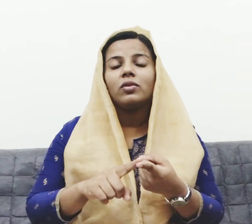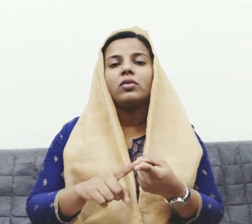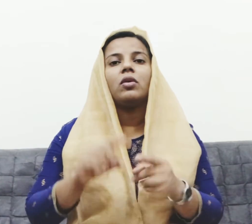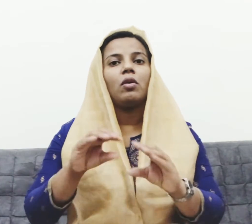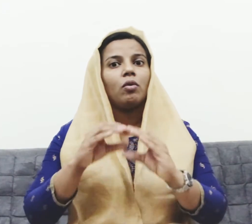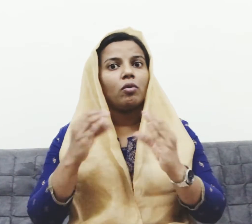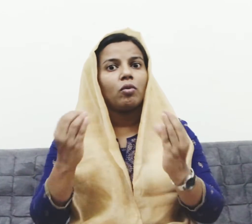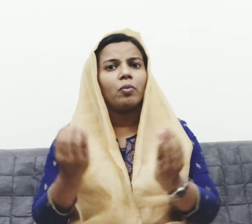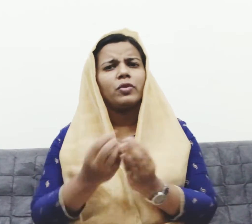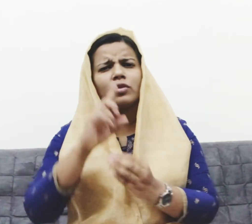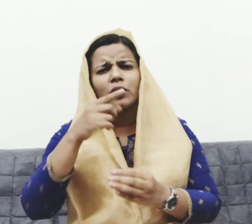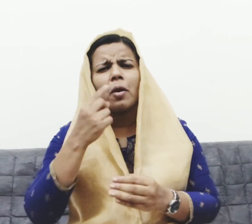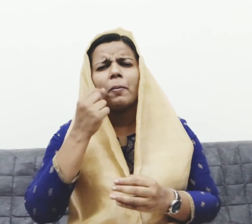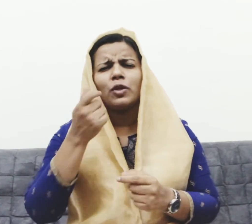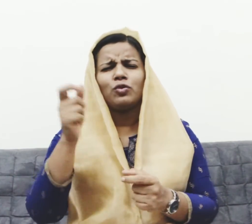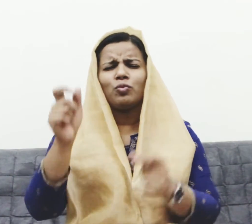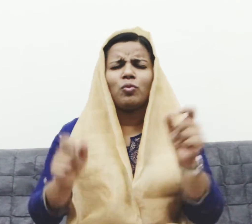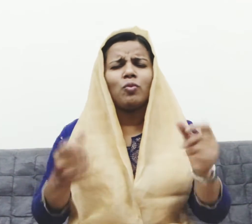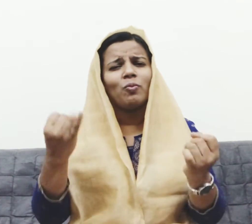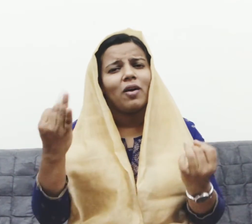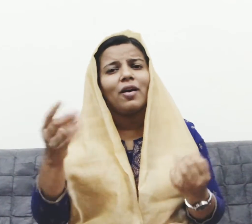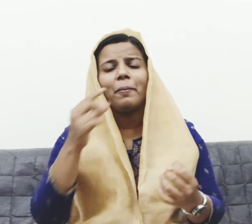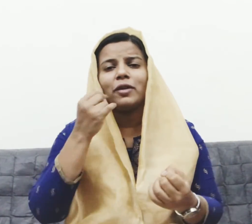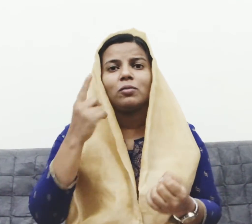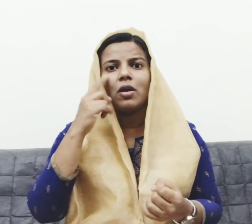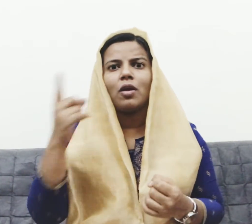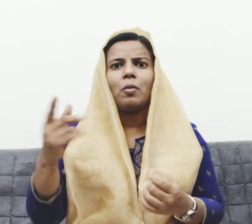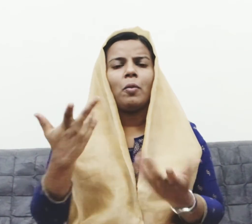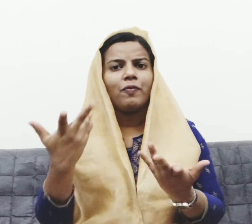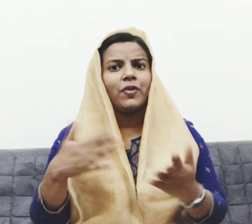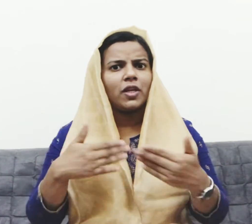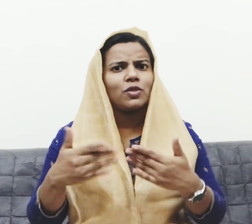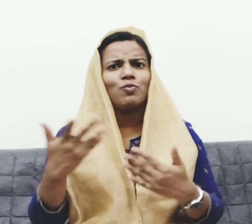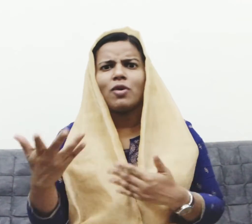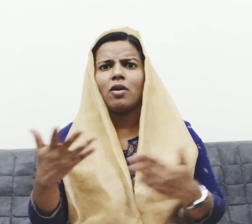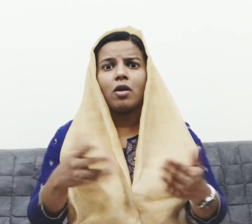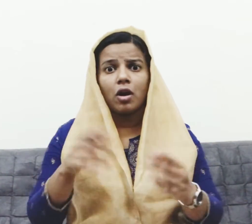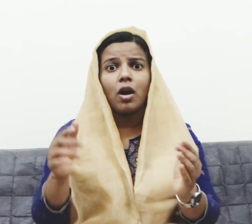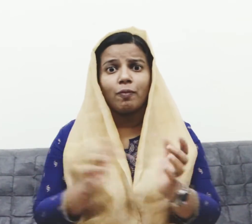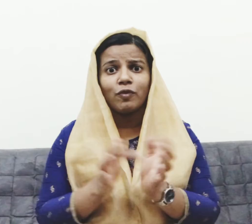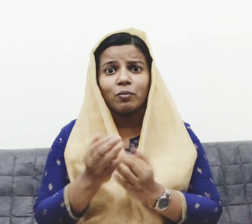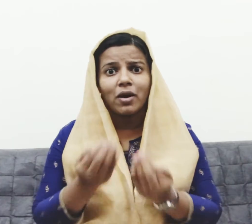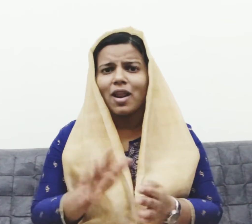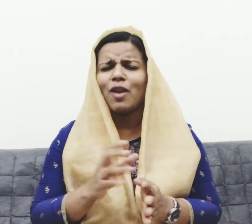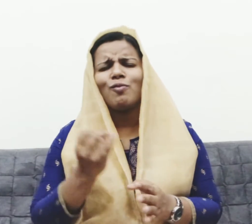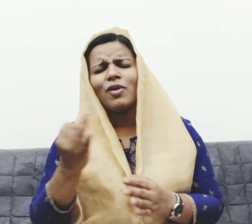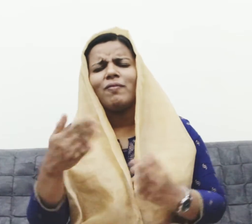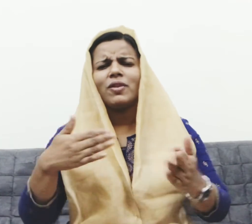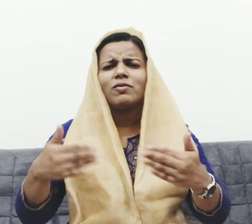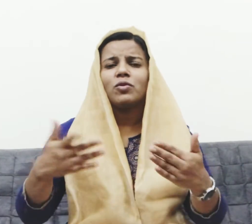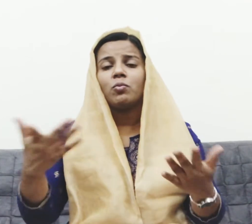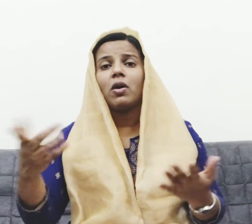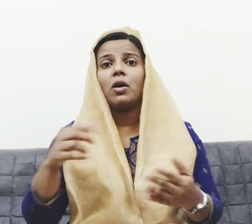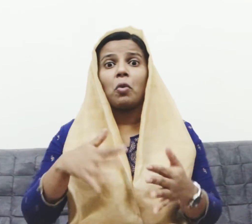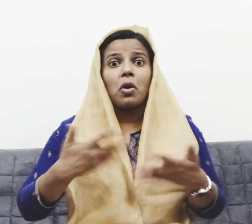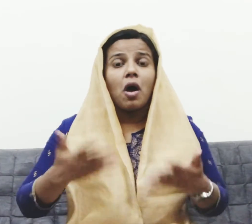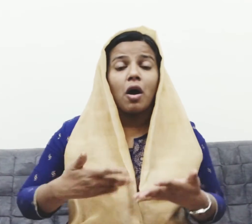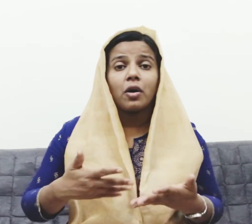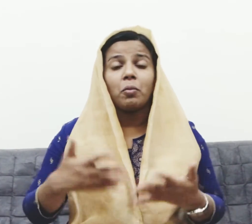ലോകത്ത് ജീവിക്കുമ്പോൾ നമ്മൾ പല മനുഷ്യരോടുകൂടിയാണ് ഇടപെടുന്നത്. പല ടൈപ്പ് ആളുകളെയാണ് നമ്മൾ ഒരു ദിവസം കാണുന്നത്. പല ചിന്താഗതിയുള്ളവർ, പല